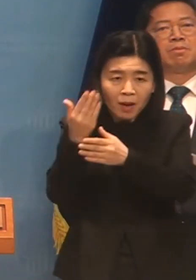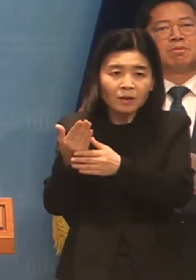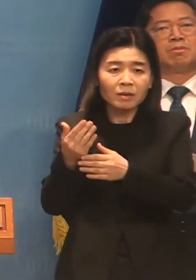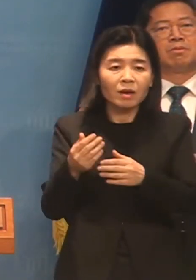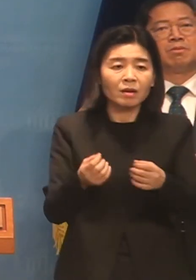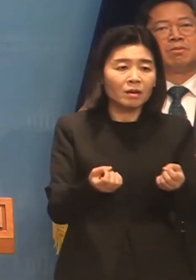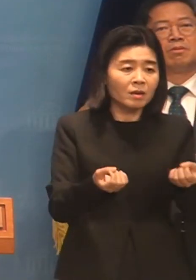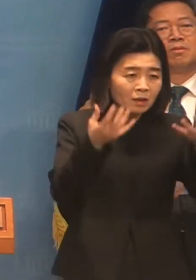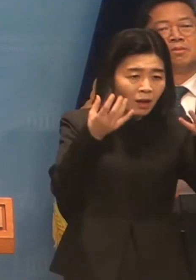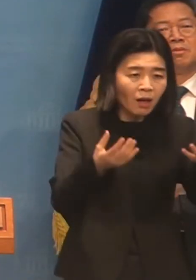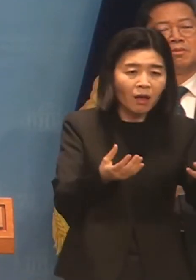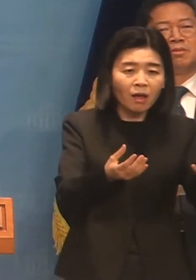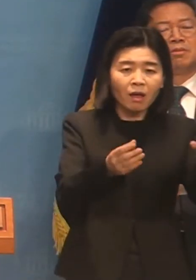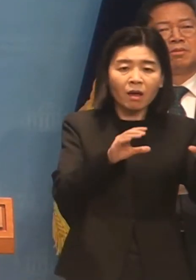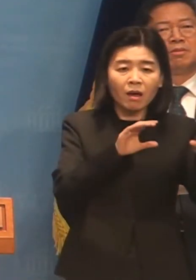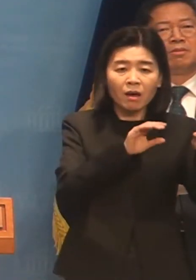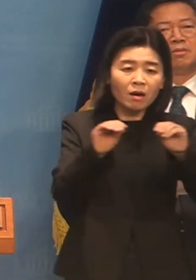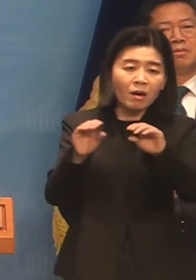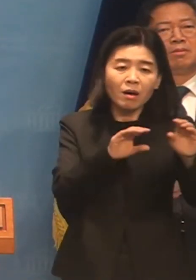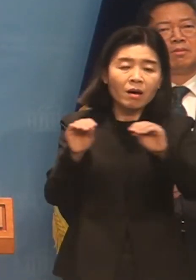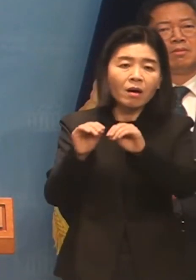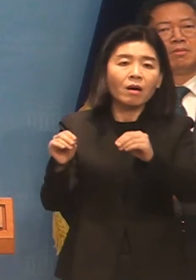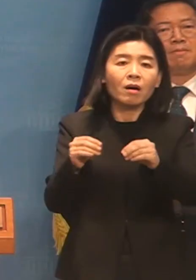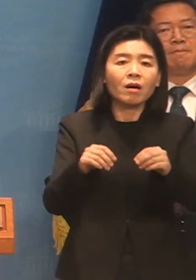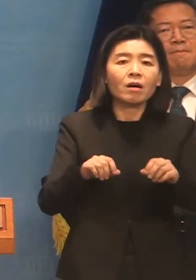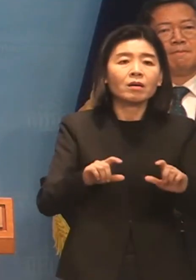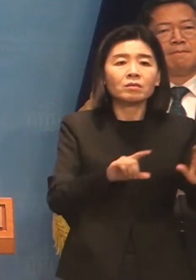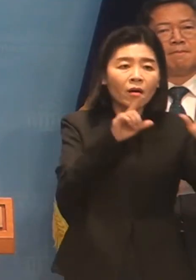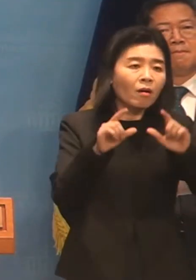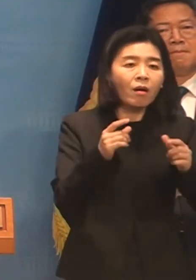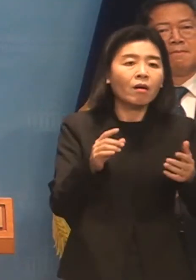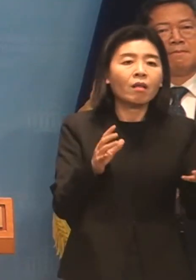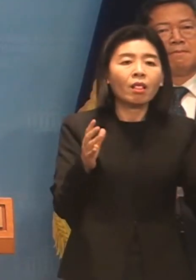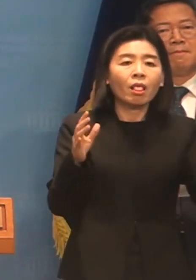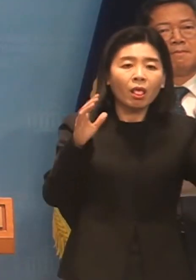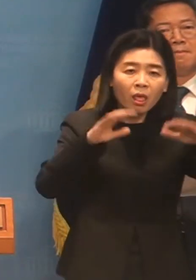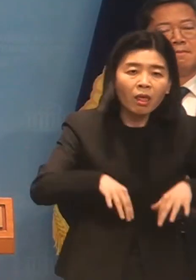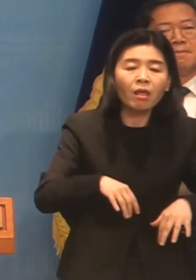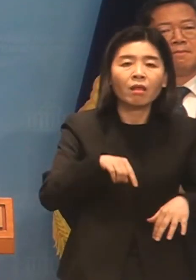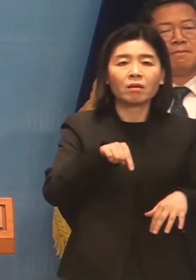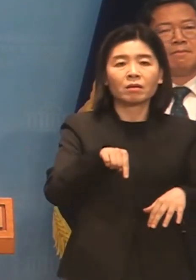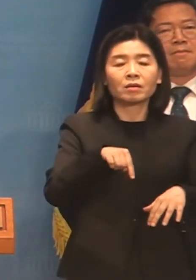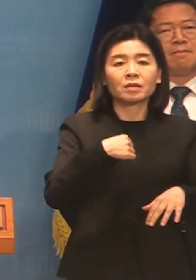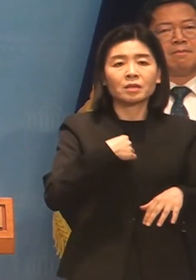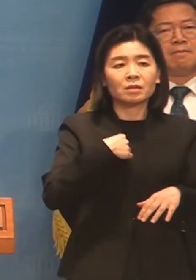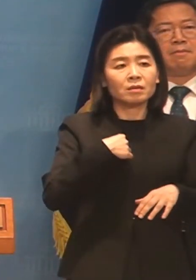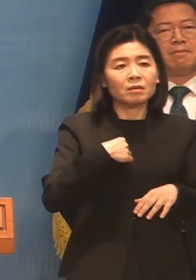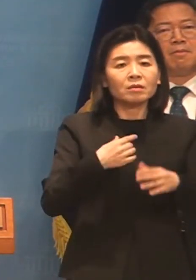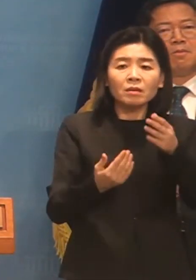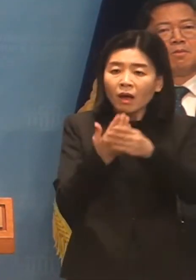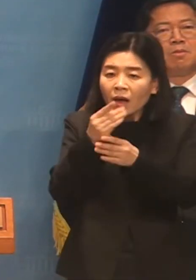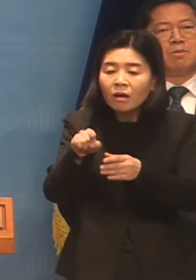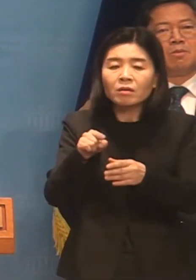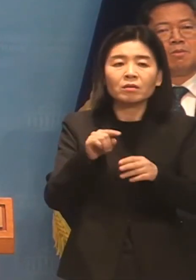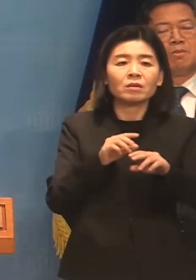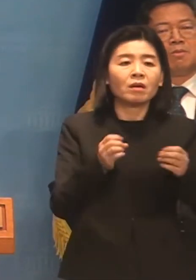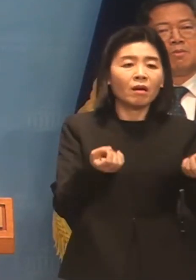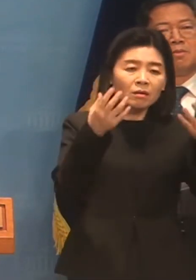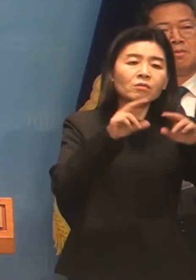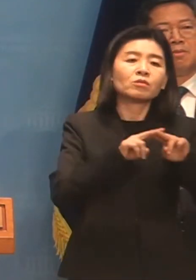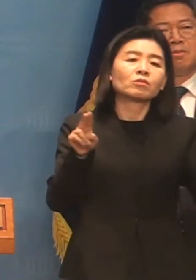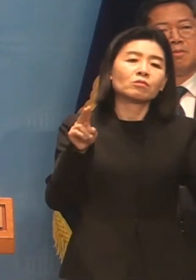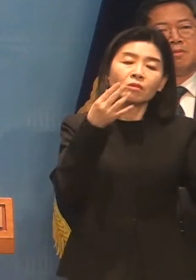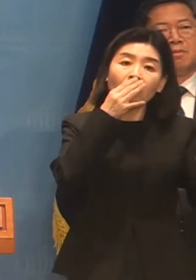무너져 내린다. 국가적 재난 앞에서 열심히 준비한 모든 것들은 당연시 취소된다. 천재지변